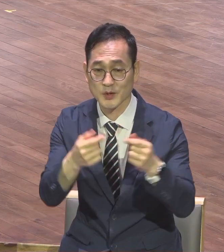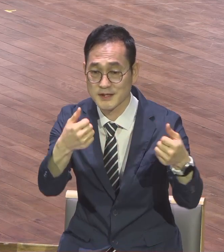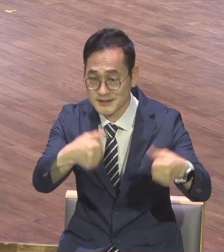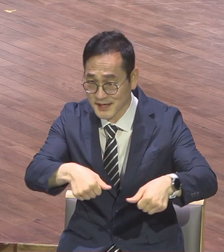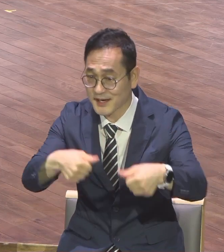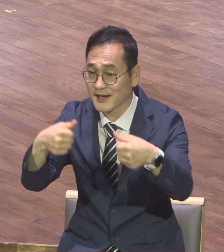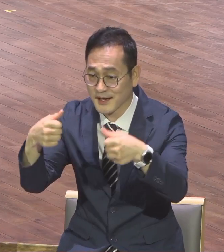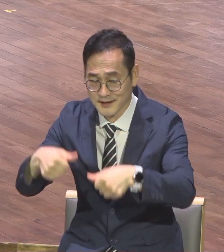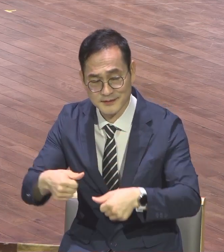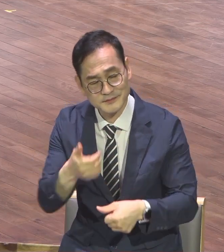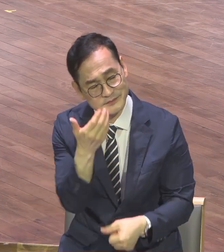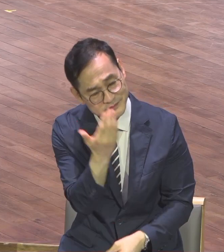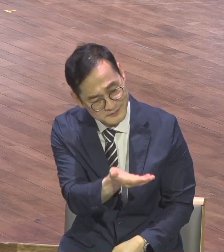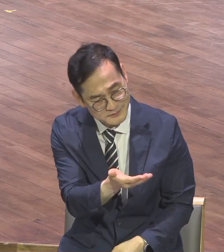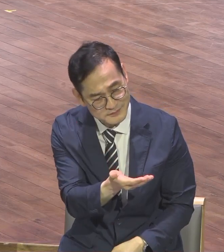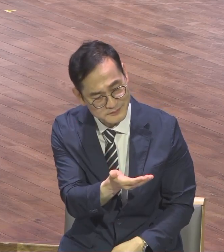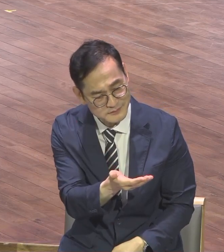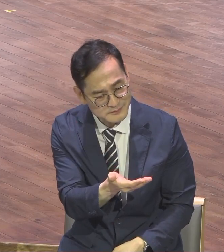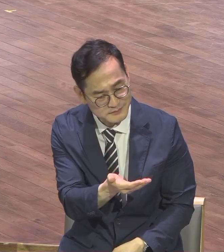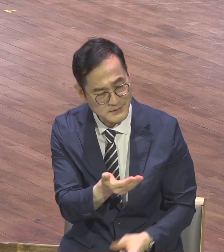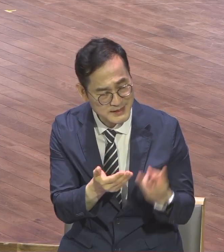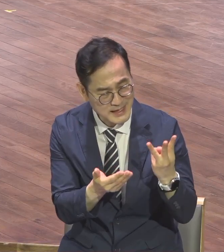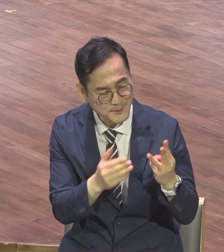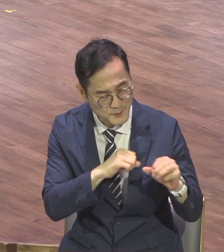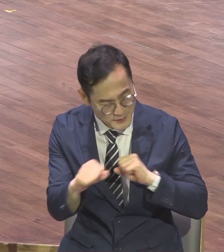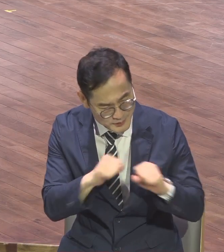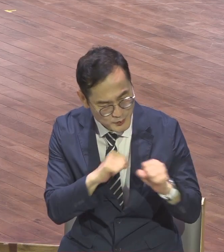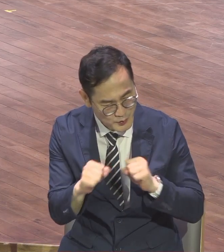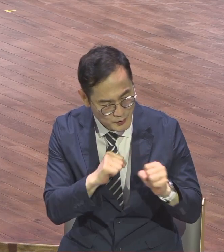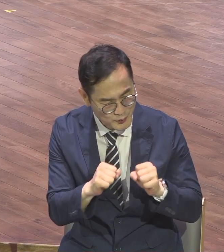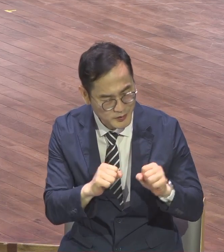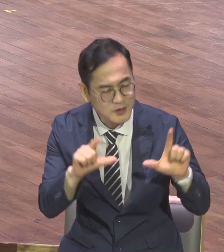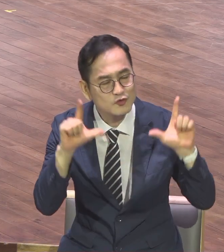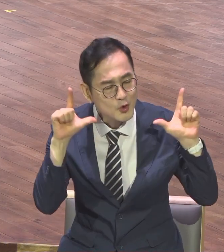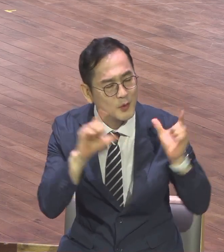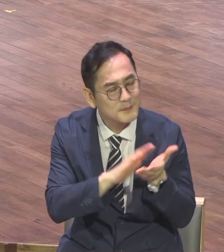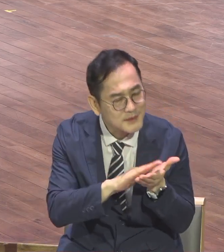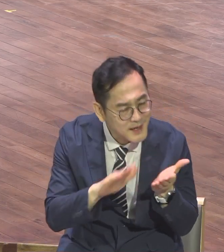인사합시다. 성도님은 삼운동의 주역입니다.